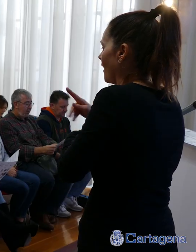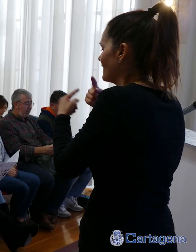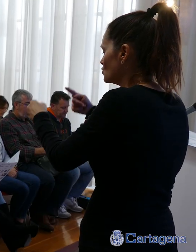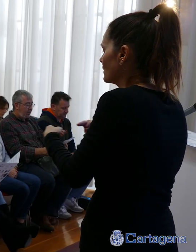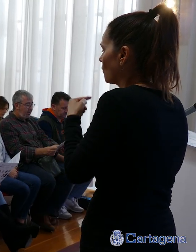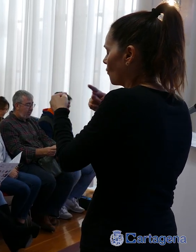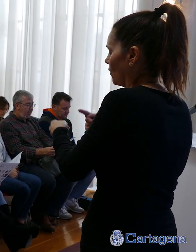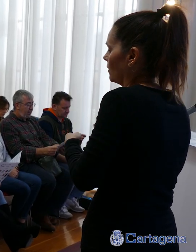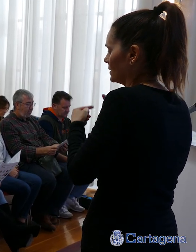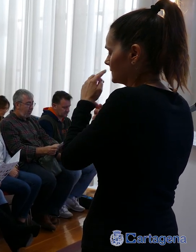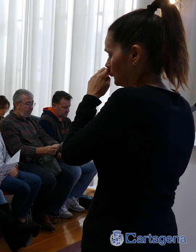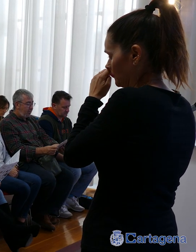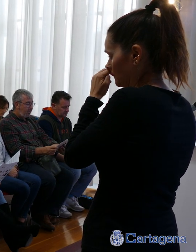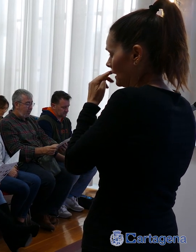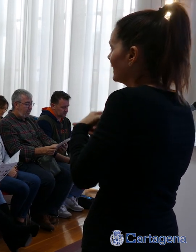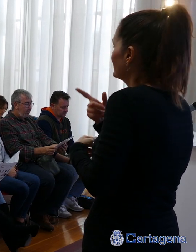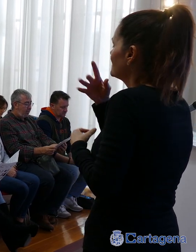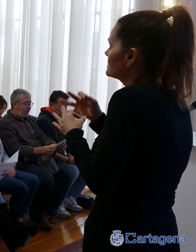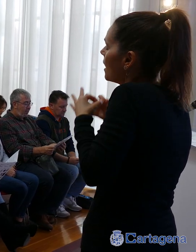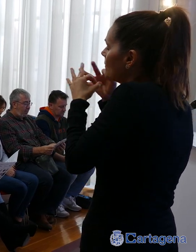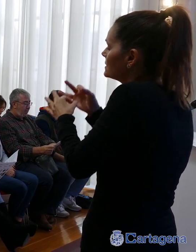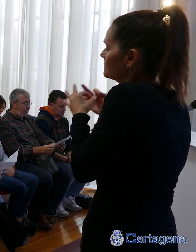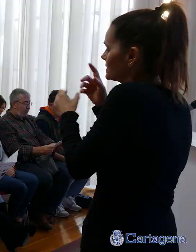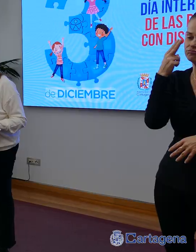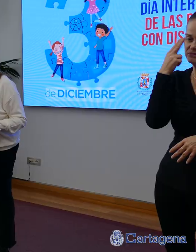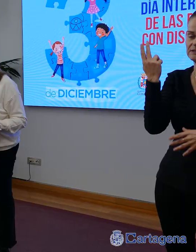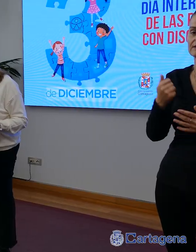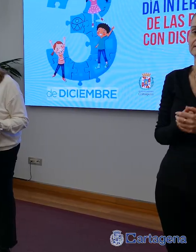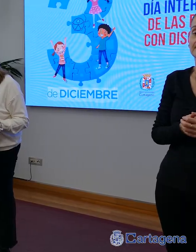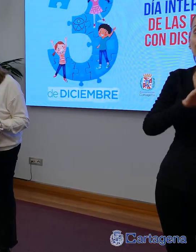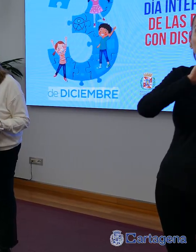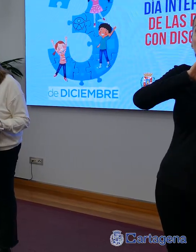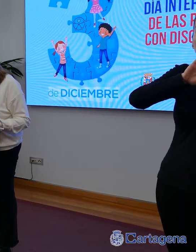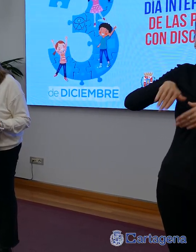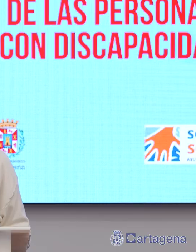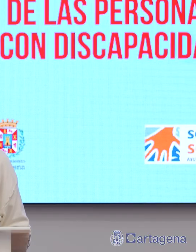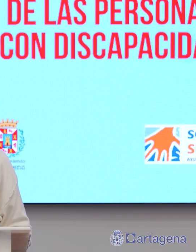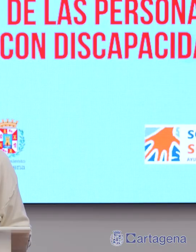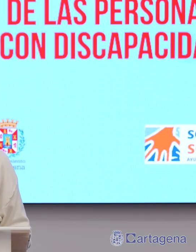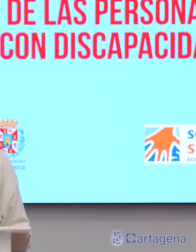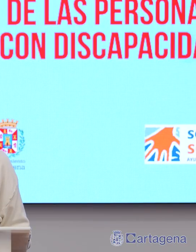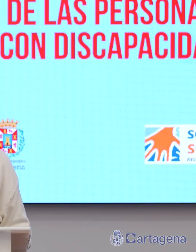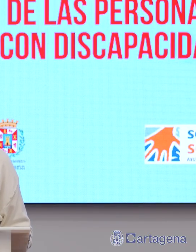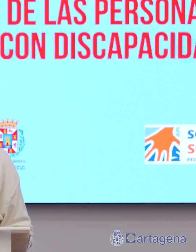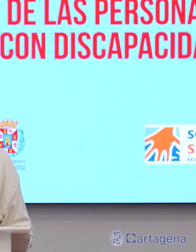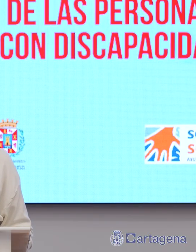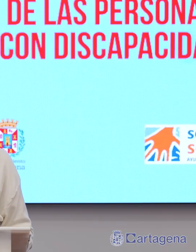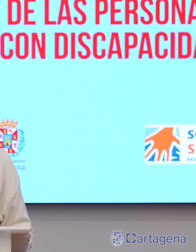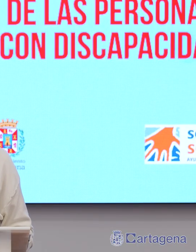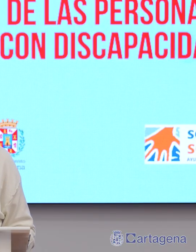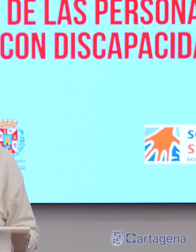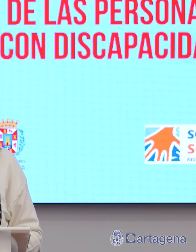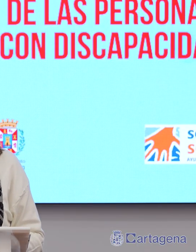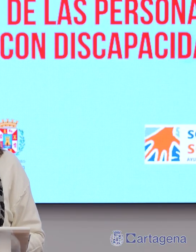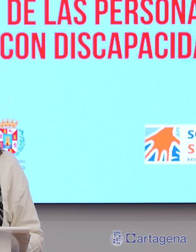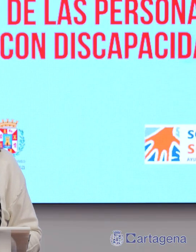nuestro Día Internacional. Llegamos a la actividad estrella del Día Internacional, que es el día 3. El día 3,